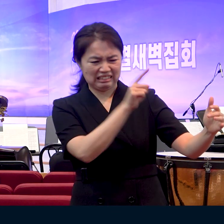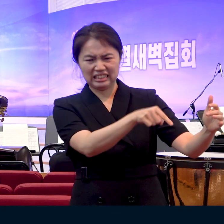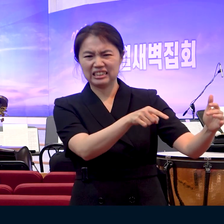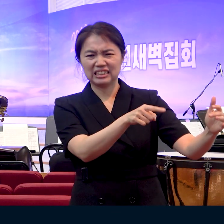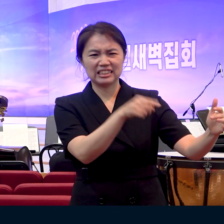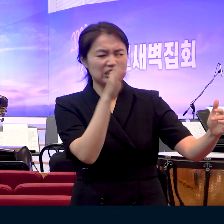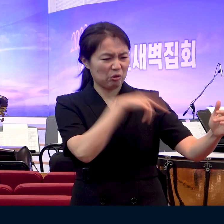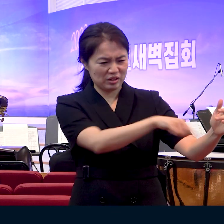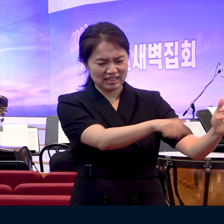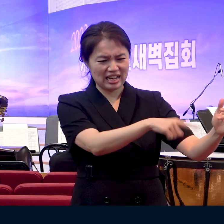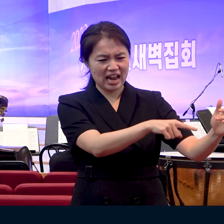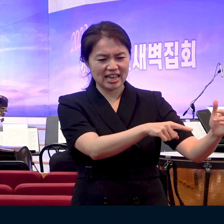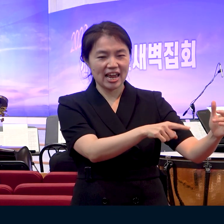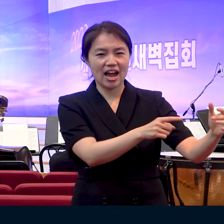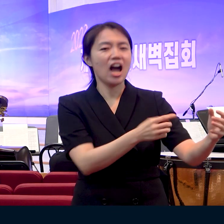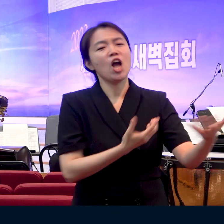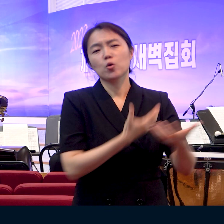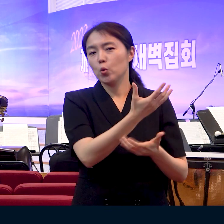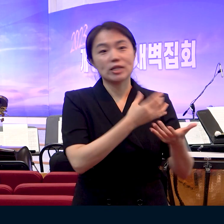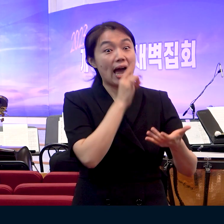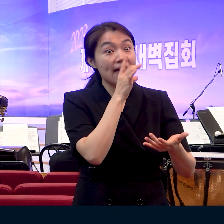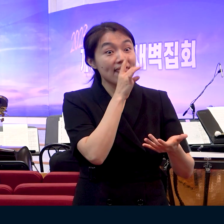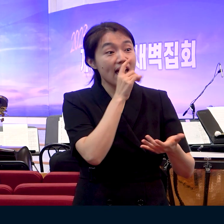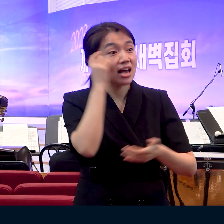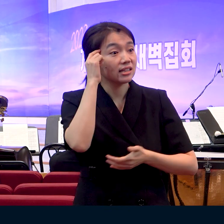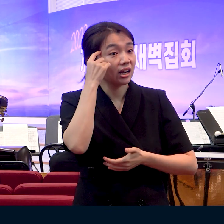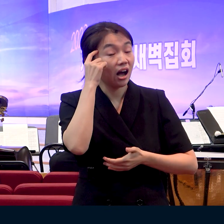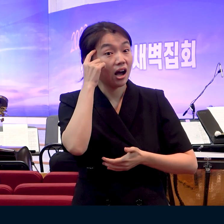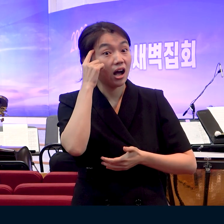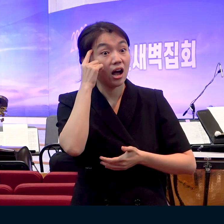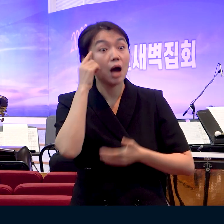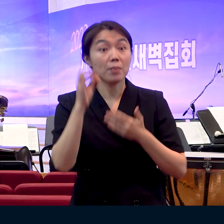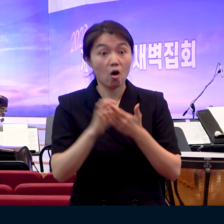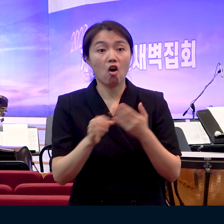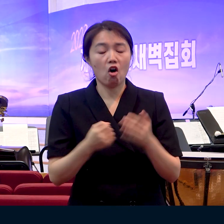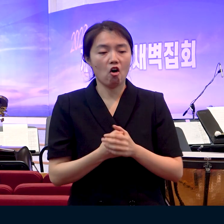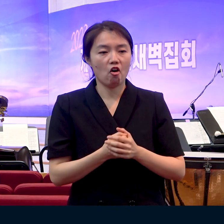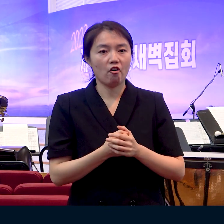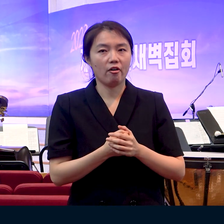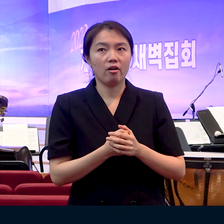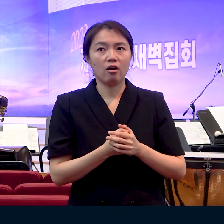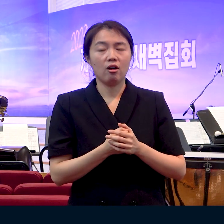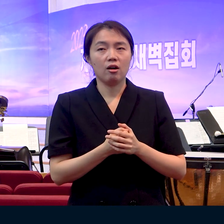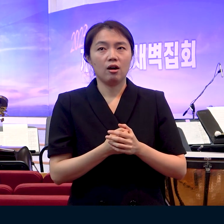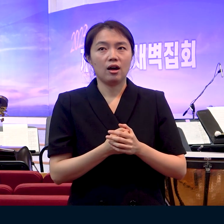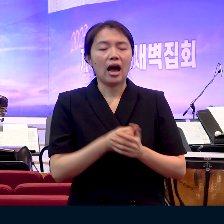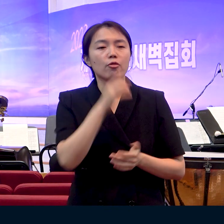추한 것들과 함께할 수 없다고, 우린 다르다고 하면서 분리되기 시작하면요, 그게 바로 뭐예요?